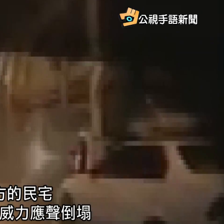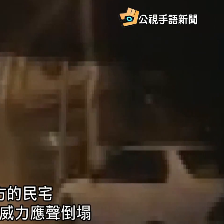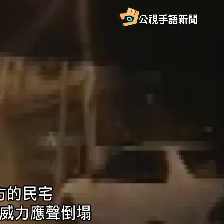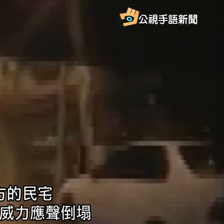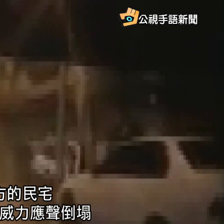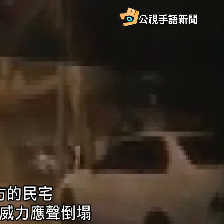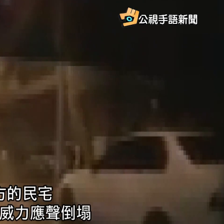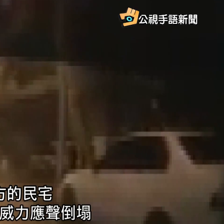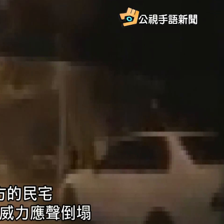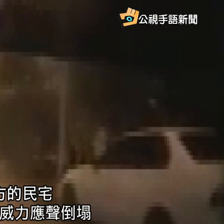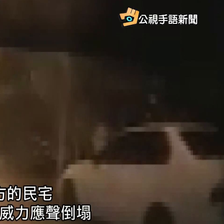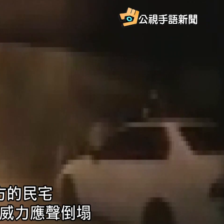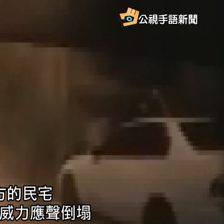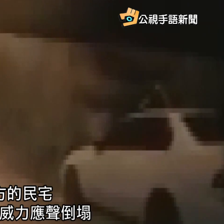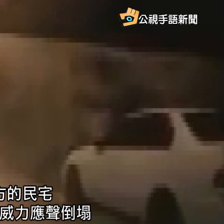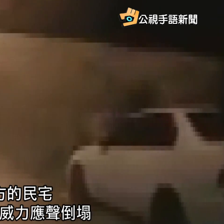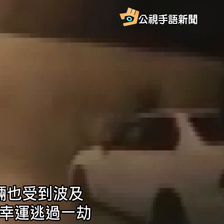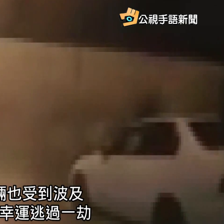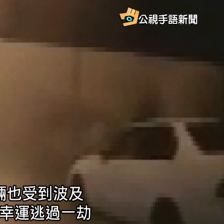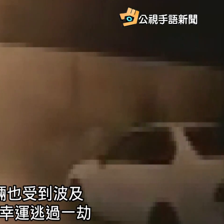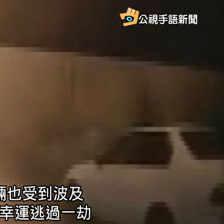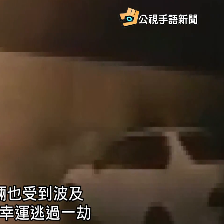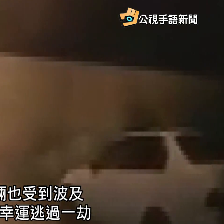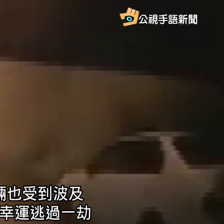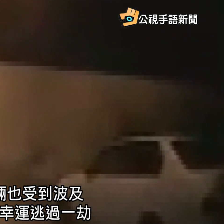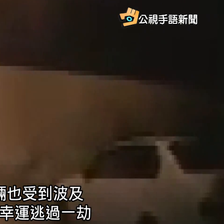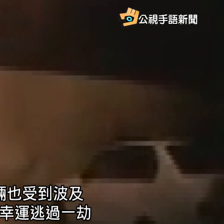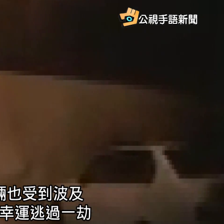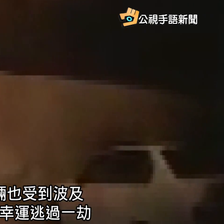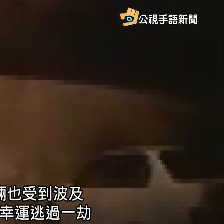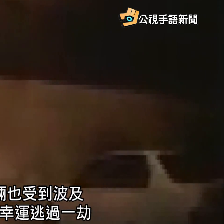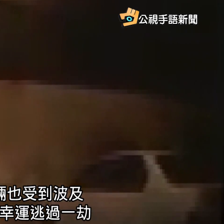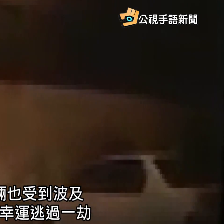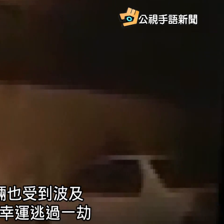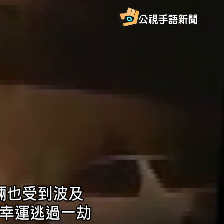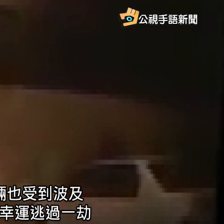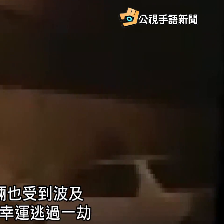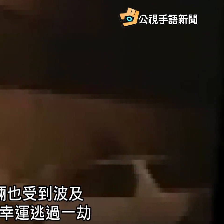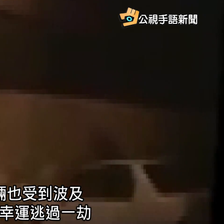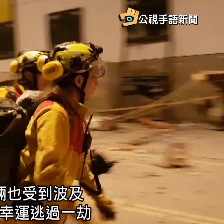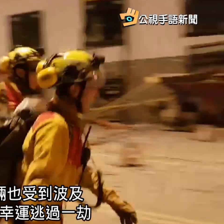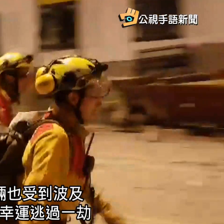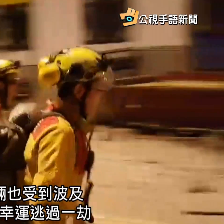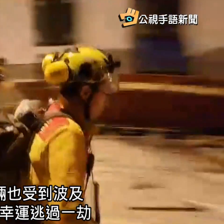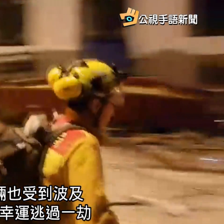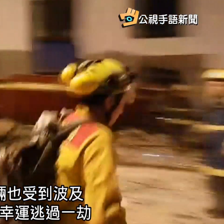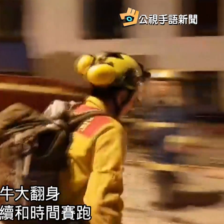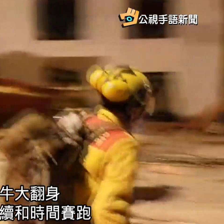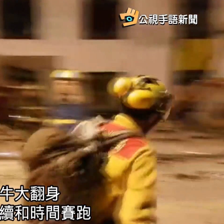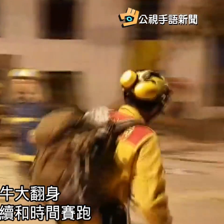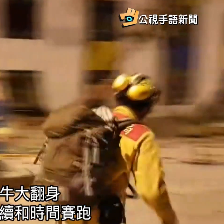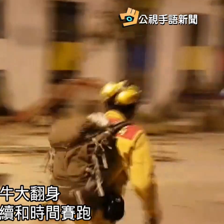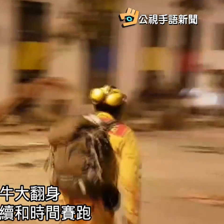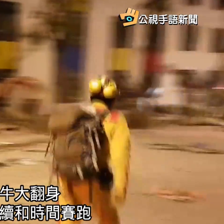力应声倒塌，路边的车辆也受到波及，小客车驾驶幸运逃过一劫。深夜地牛大翻身，搜